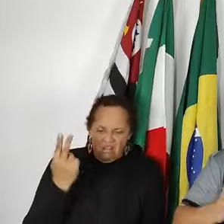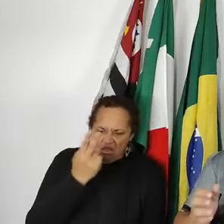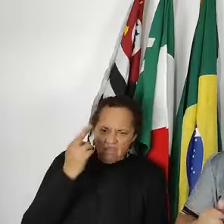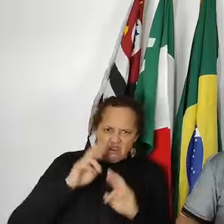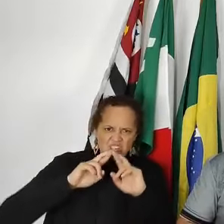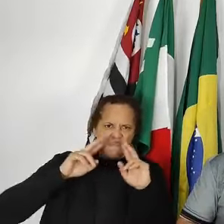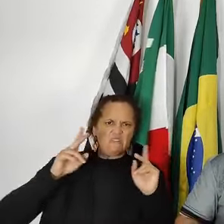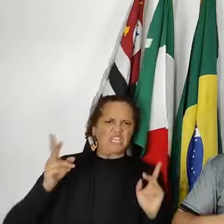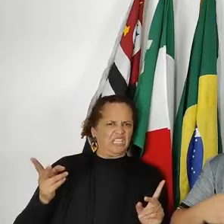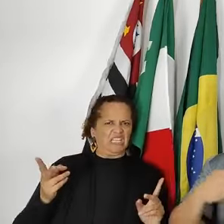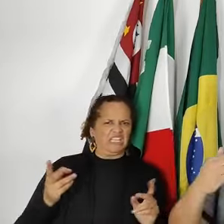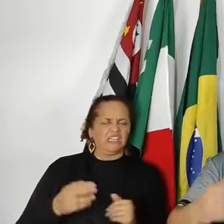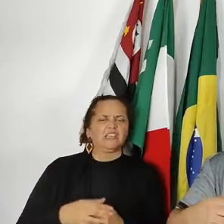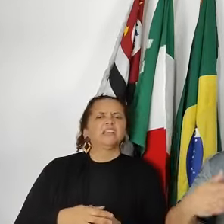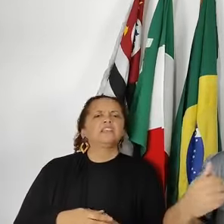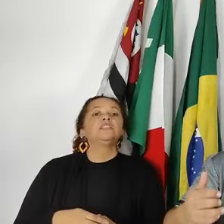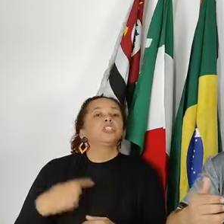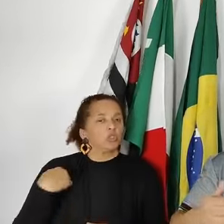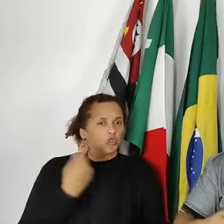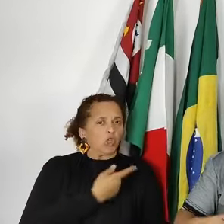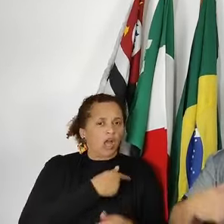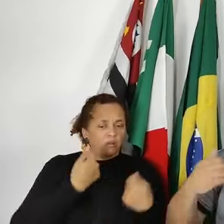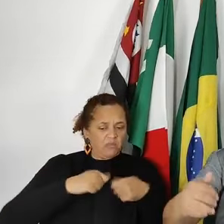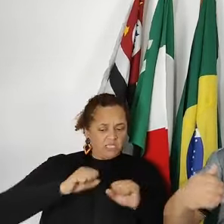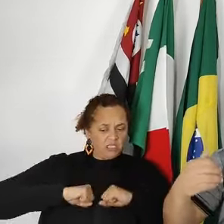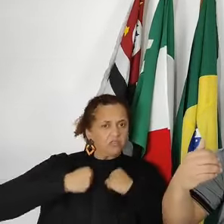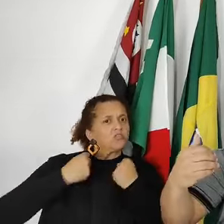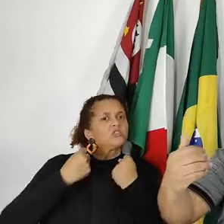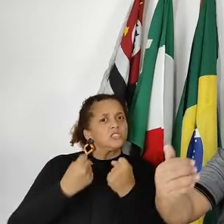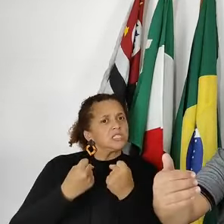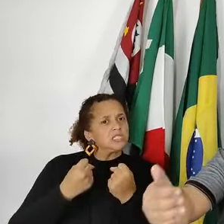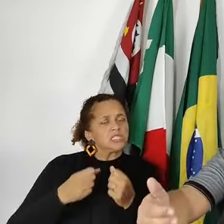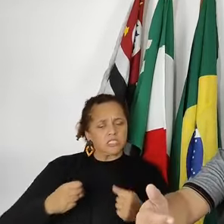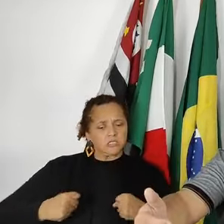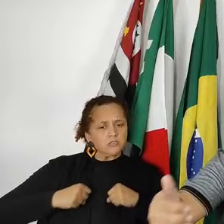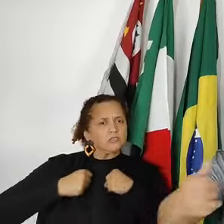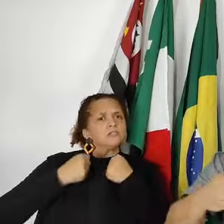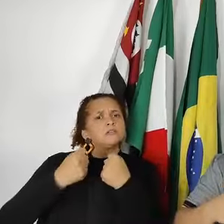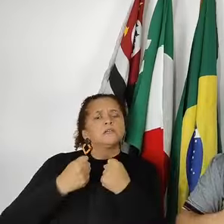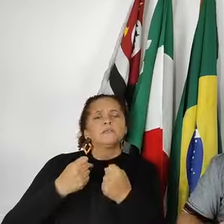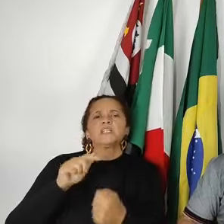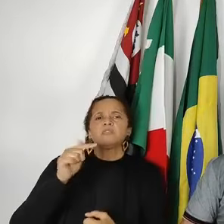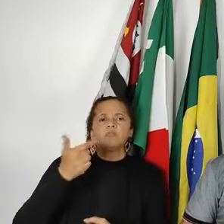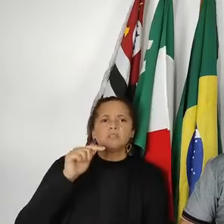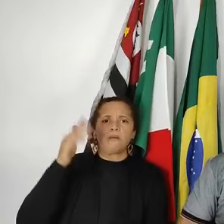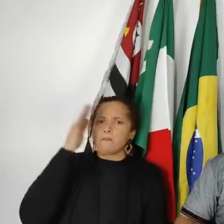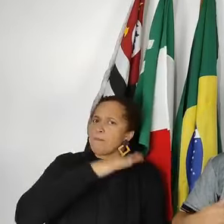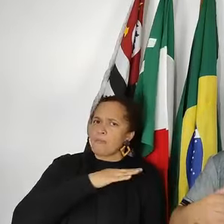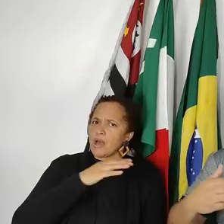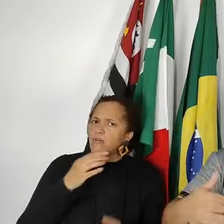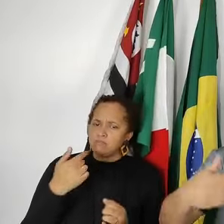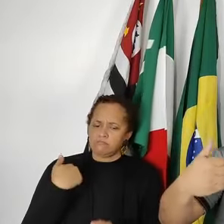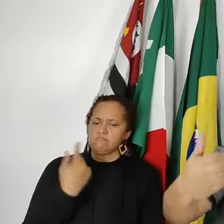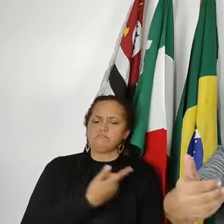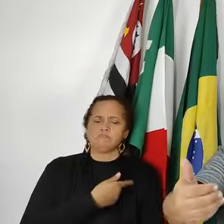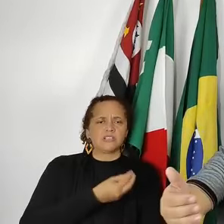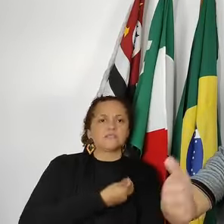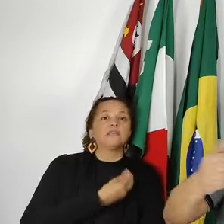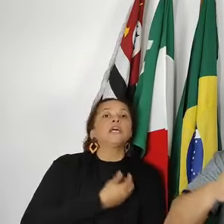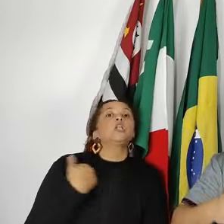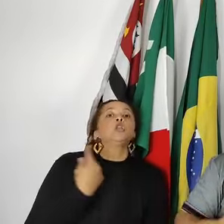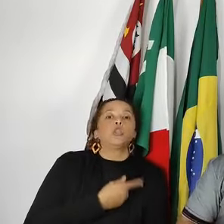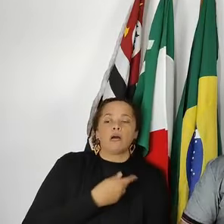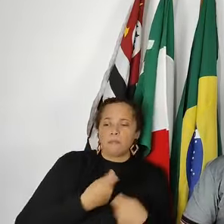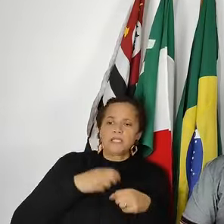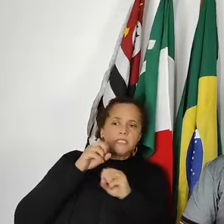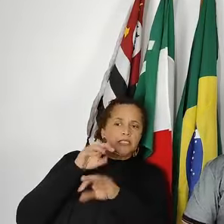totalmente invertidos, né? E nós precisamos combater isso para a gente não seja influenciado negativamente, pois nós temos que influenciar